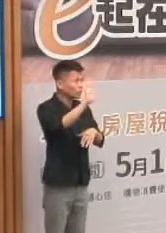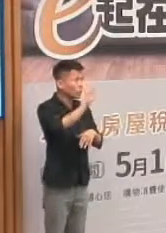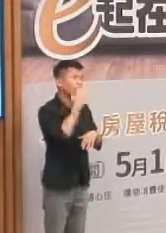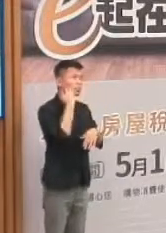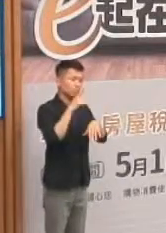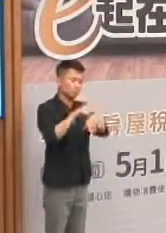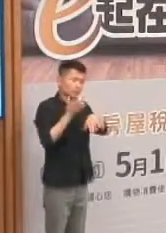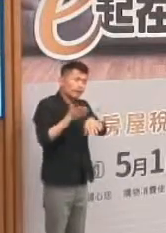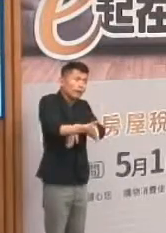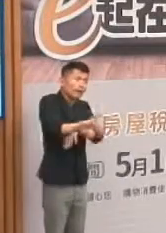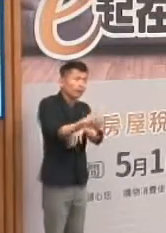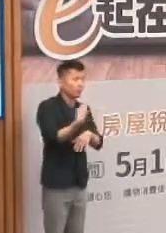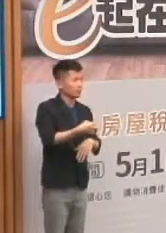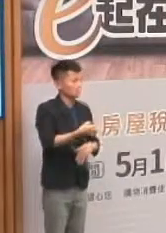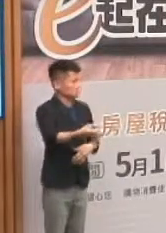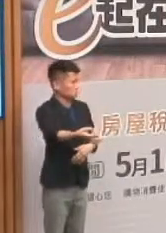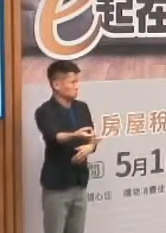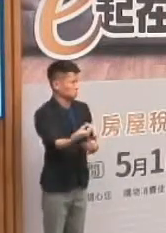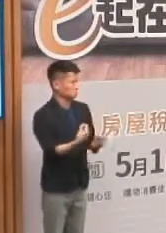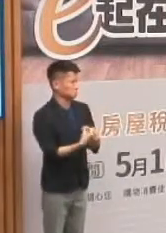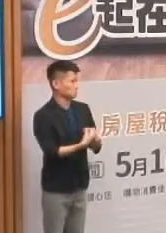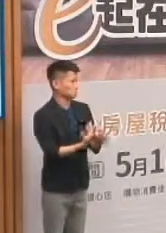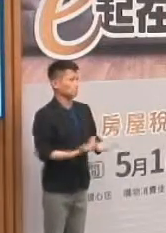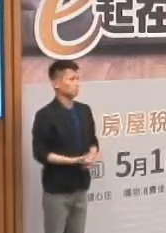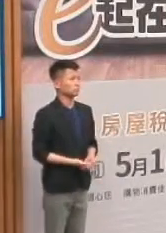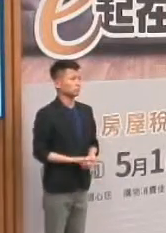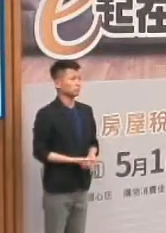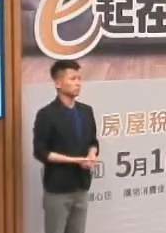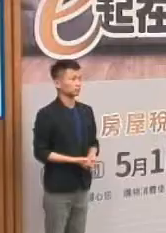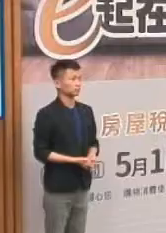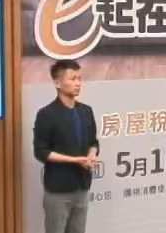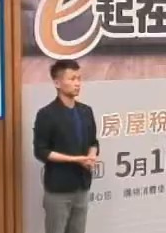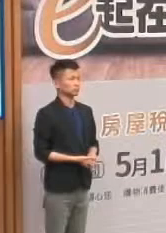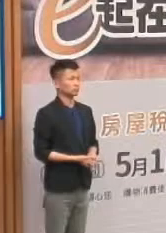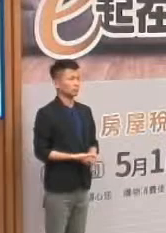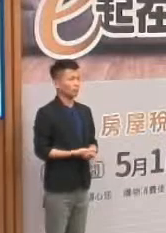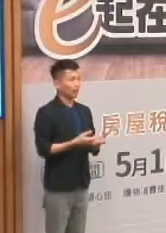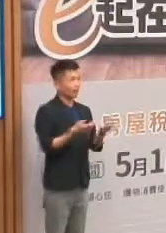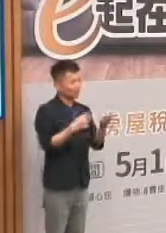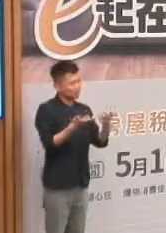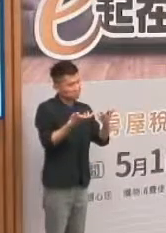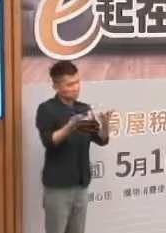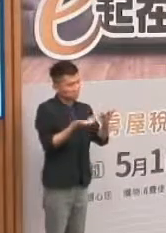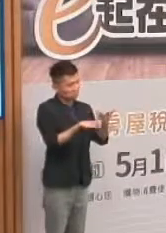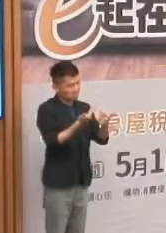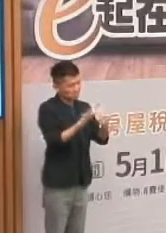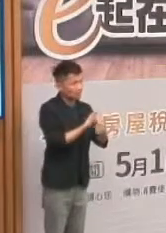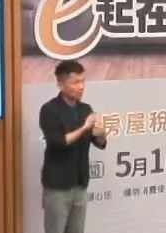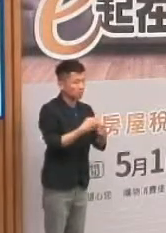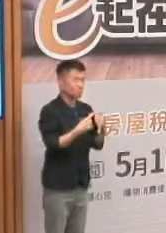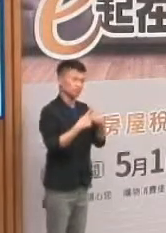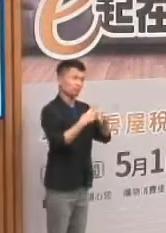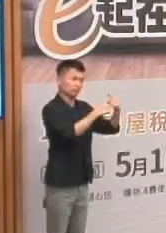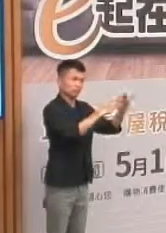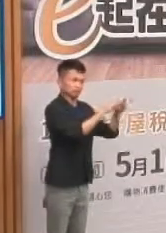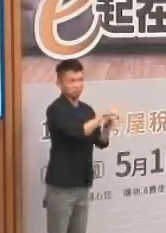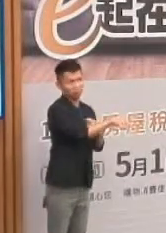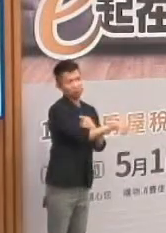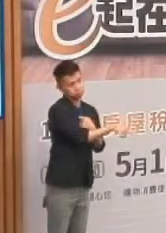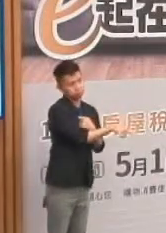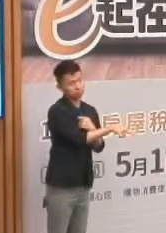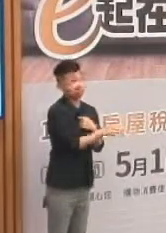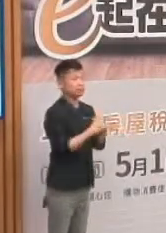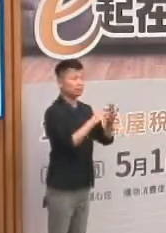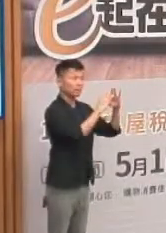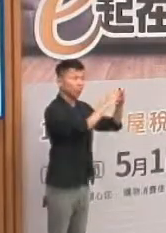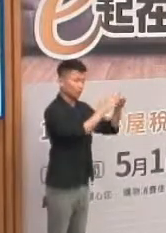之后你再去缴的时候，其实你的途径会受限，可能你要到银行去缴。那银行去缴不